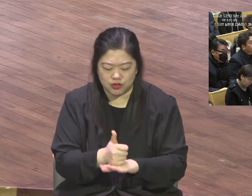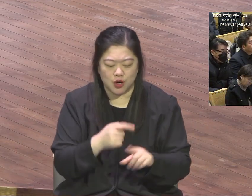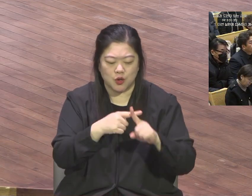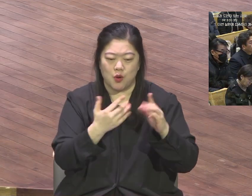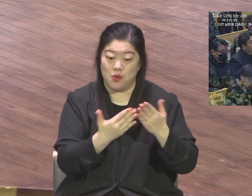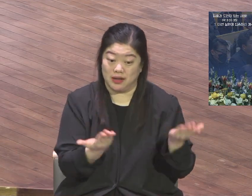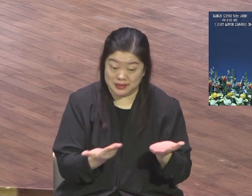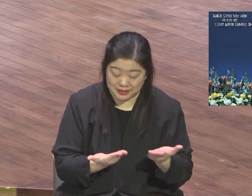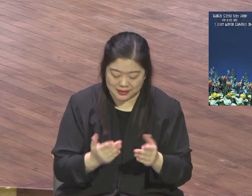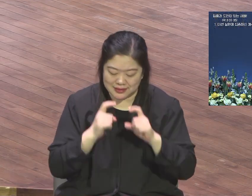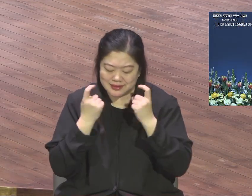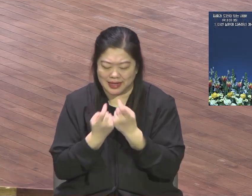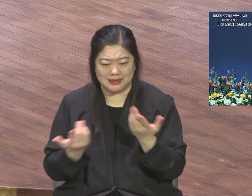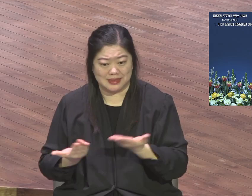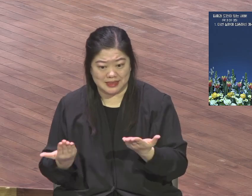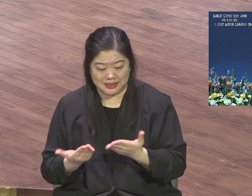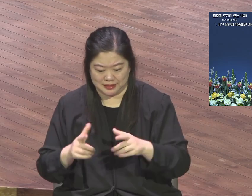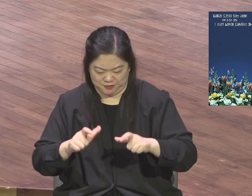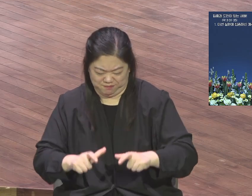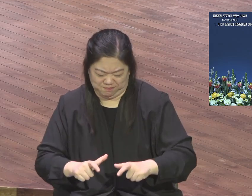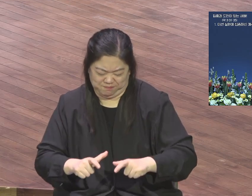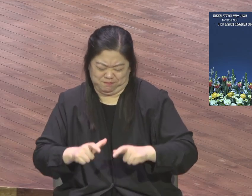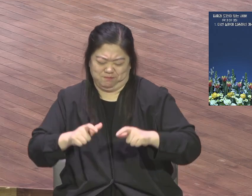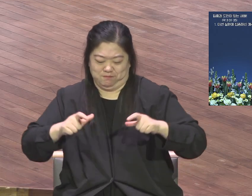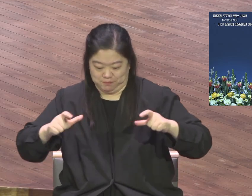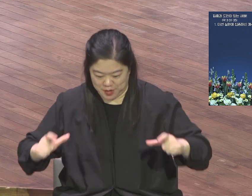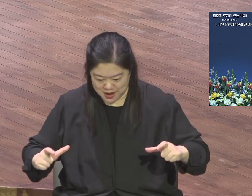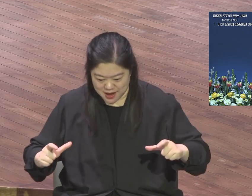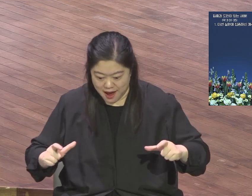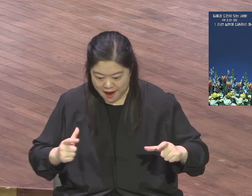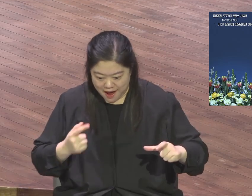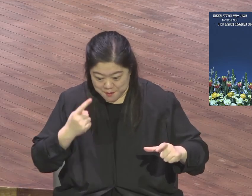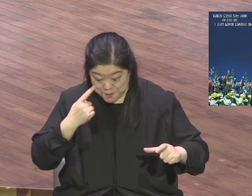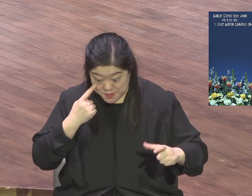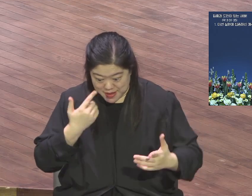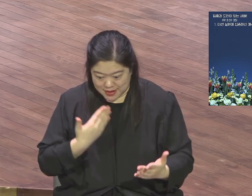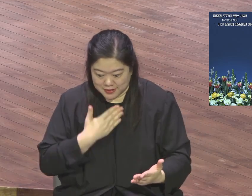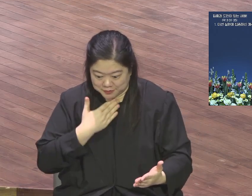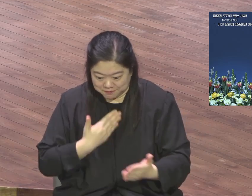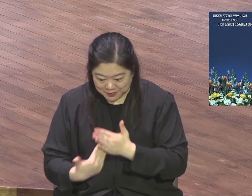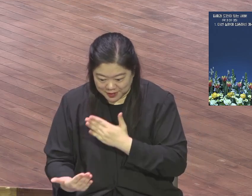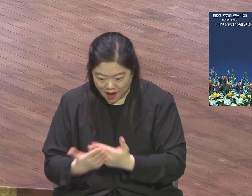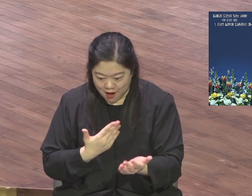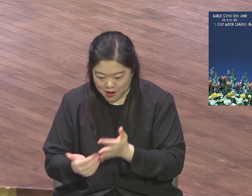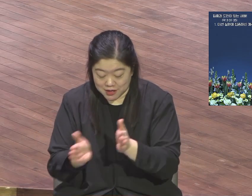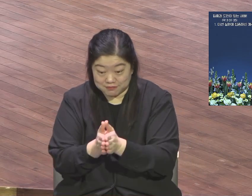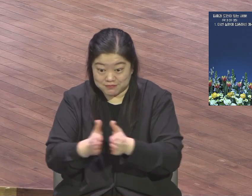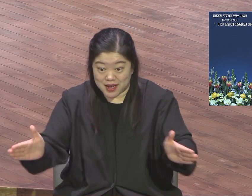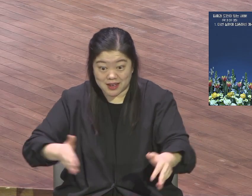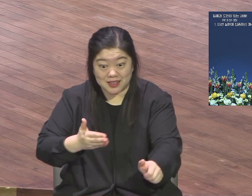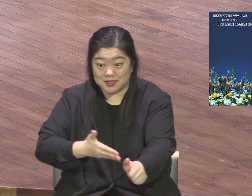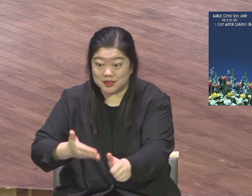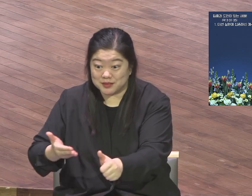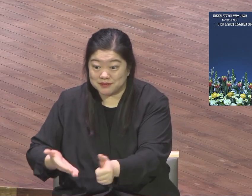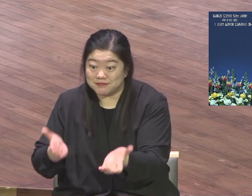장막터를 넓혀지는 이런 체험을 실제로 해서 맛보는 한 해 되기를 주님으로